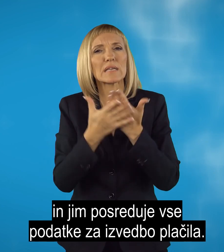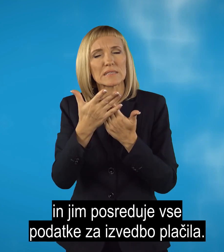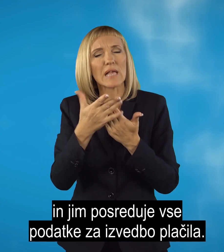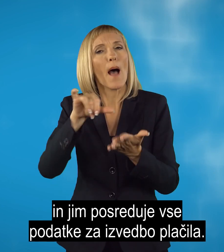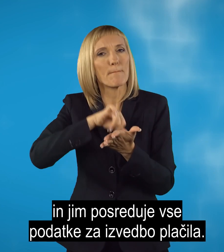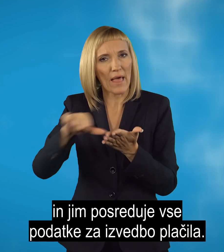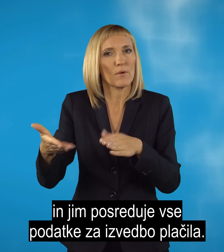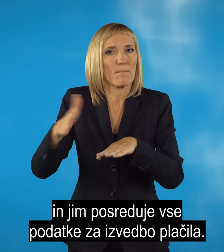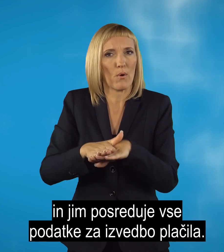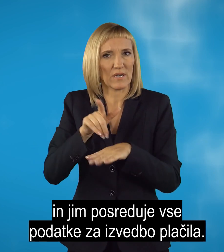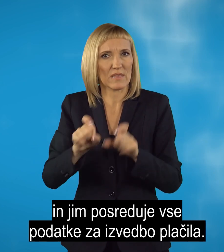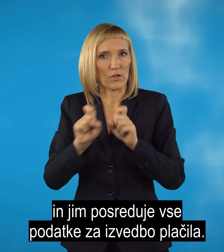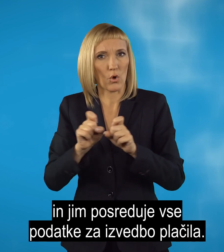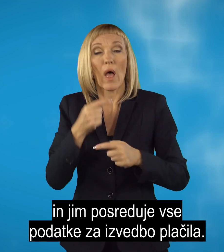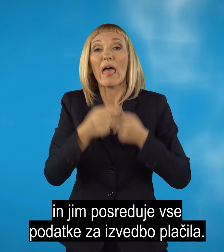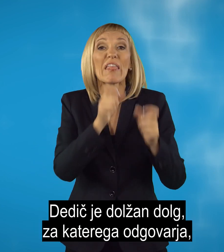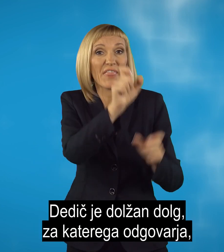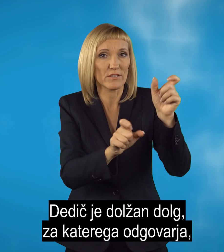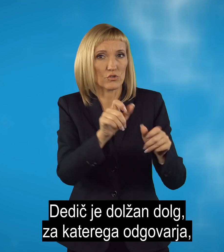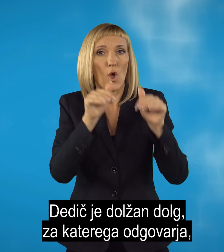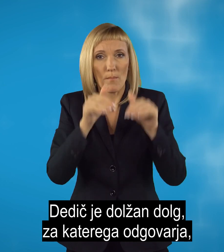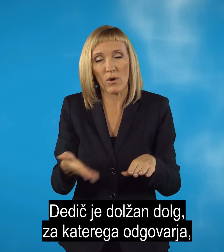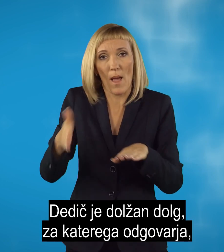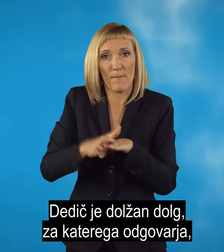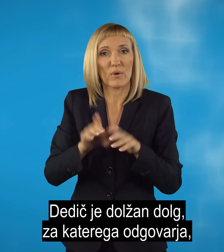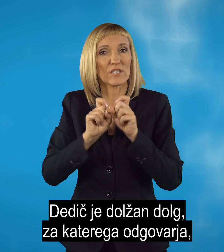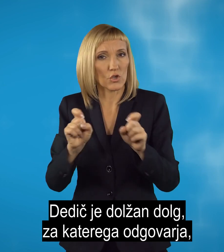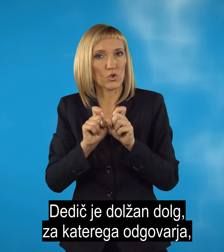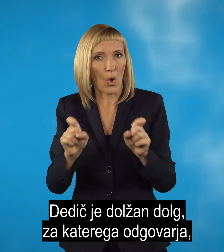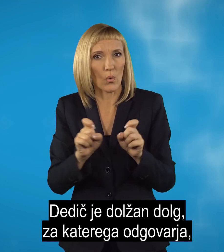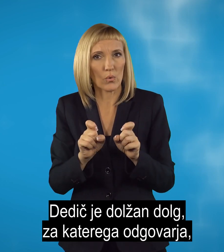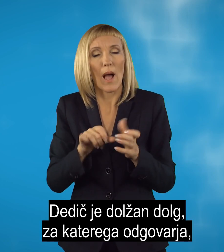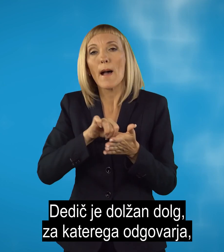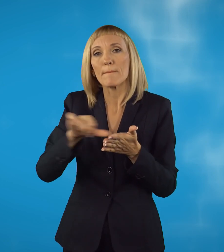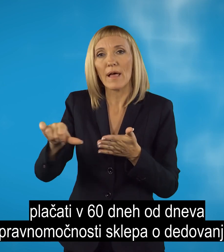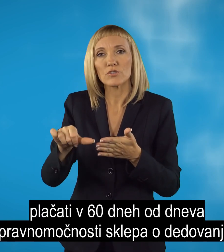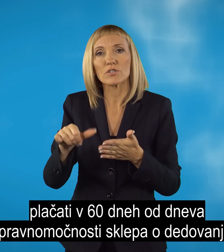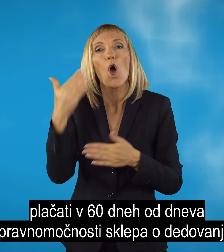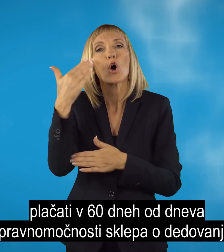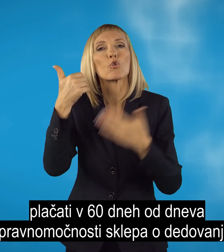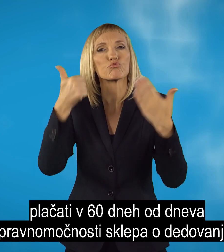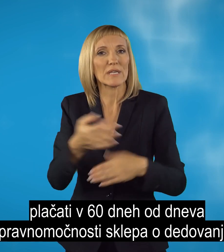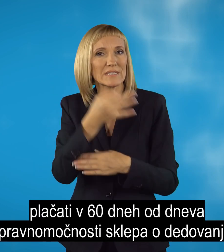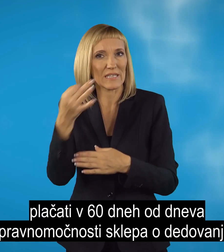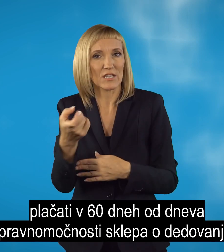plačila. Dedič je dolžan dolg, za katerega odgovarja, plačati v 60 dneh od